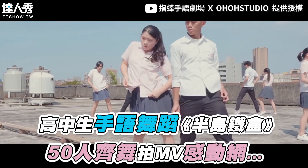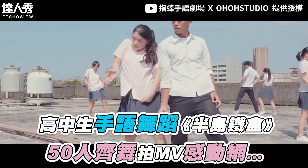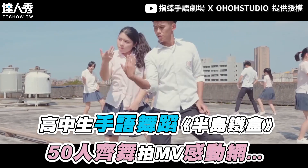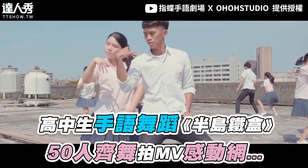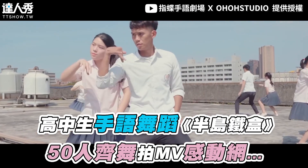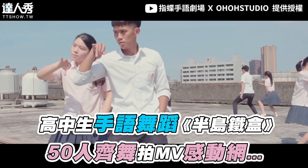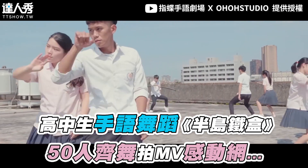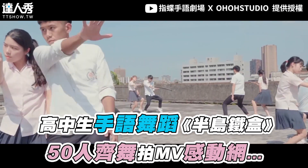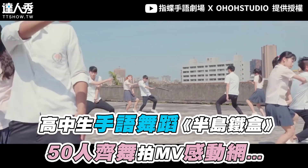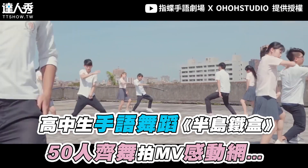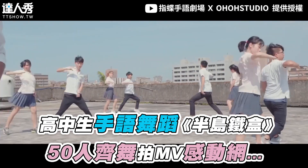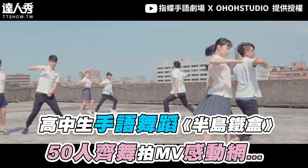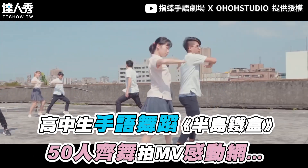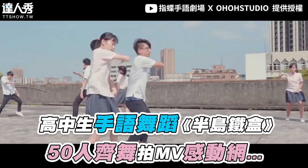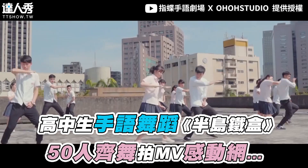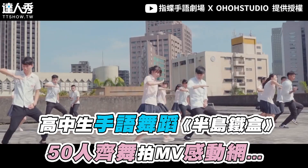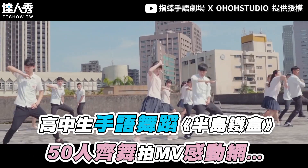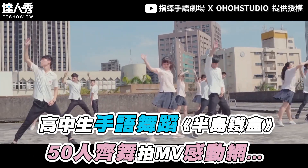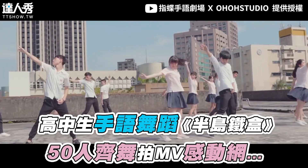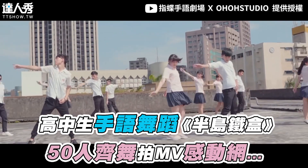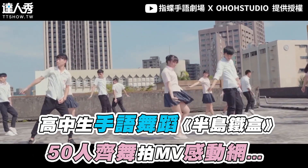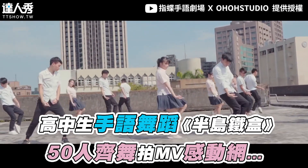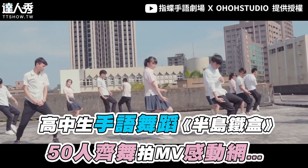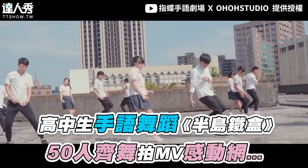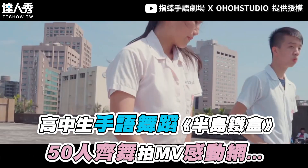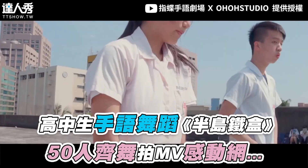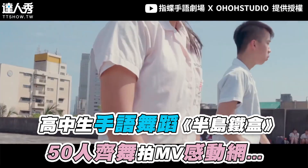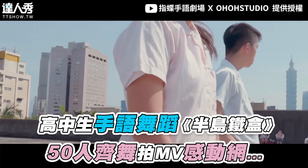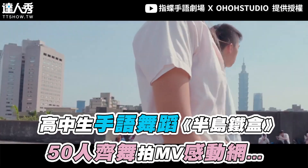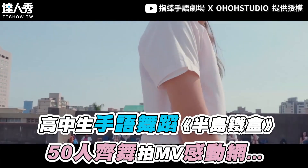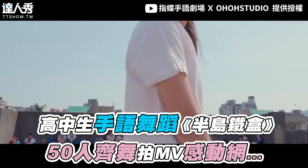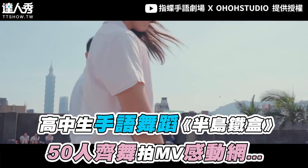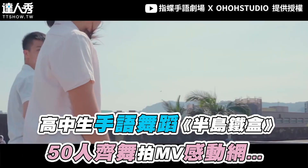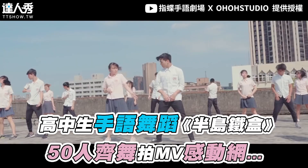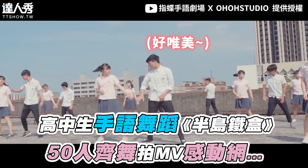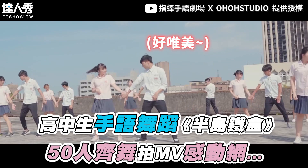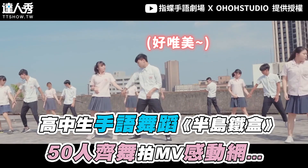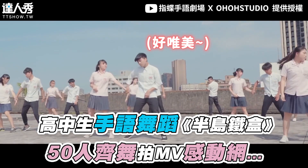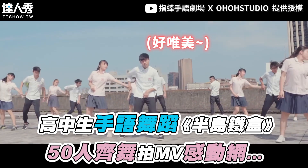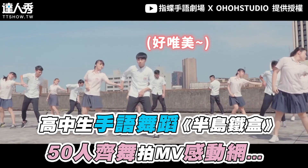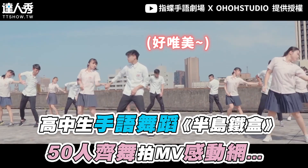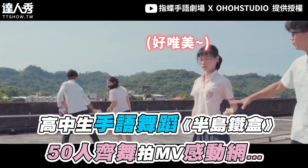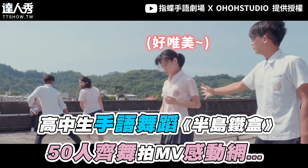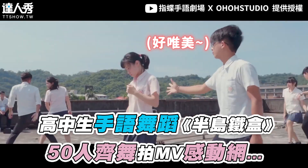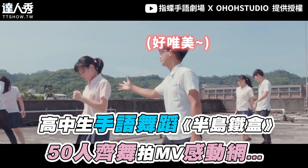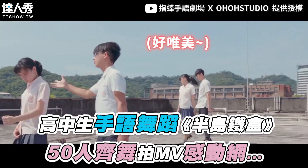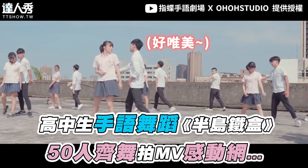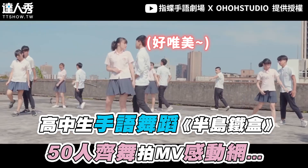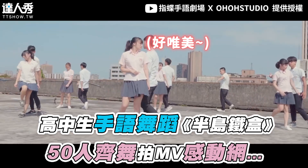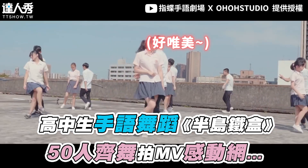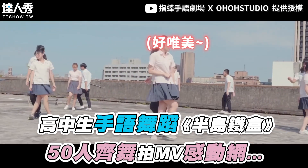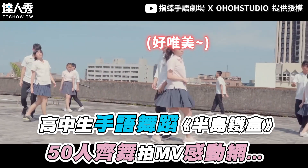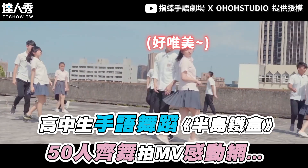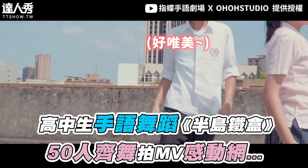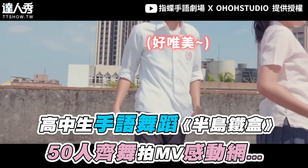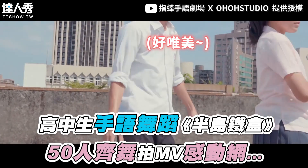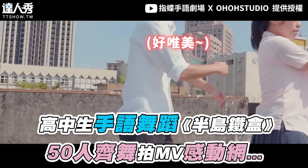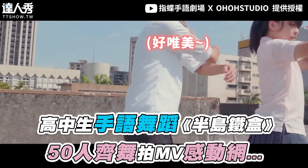为什么这样子，你拉着我说你有些犹豫，